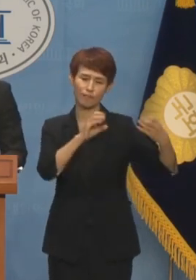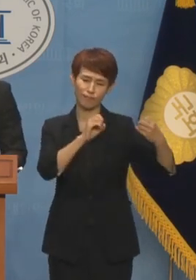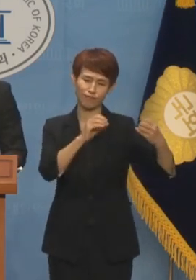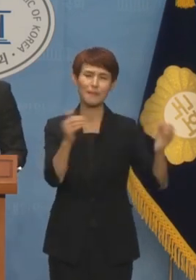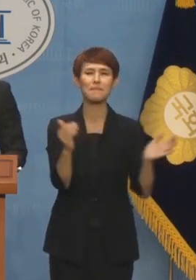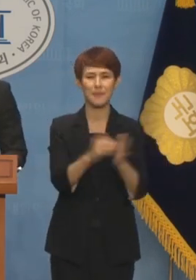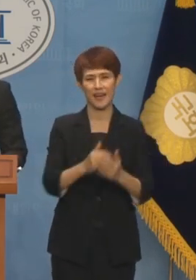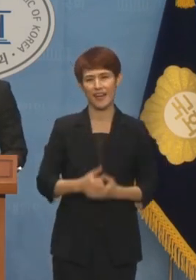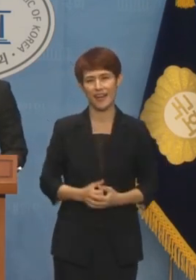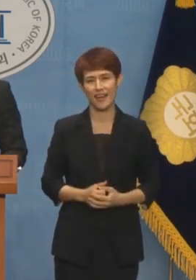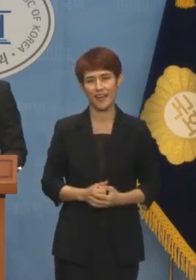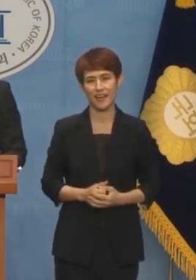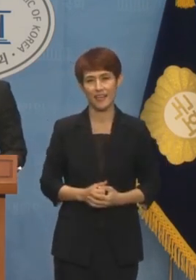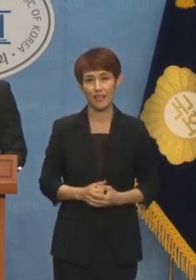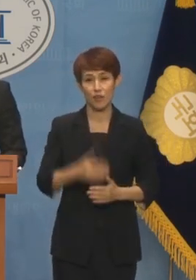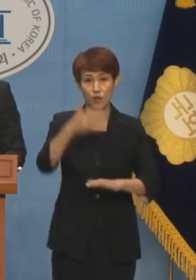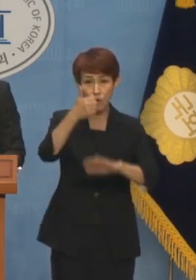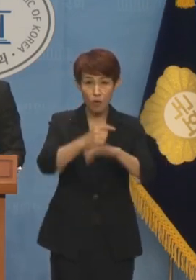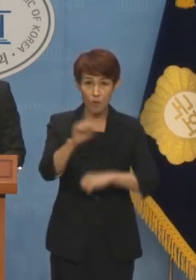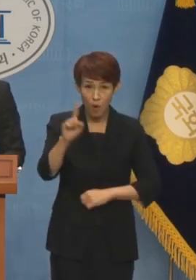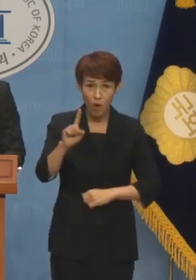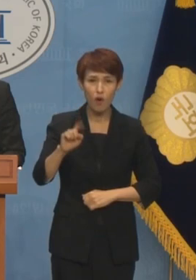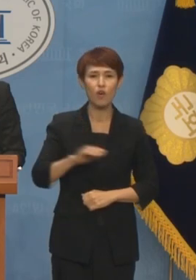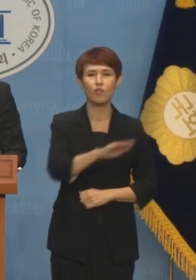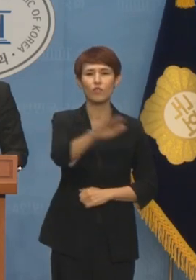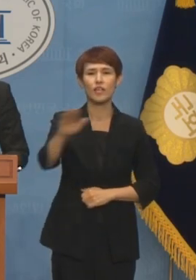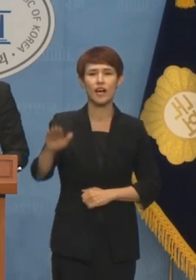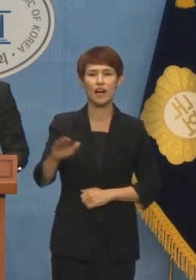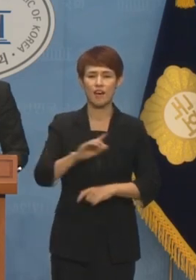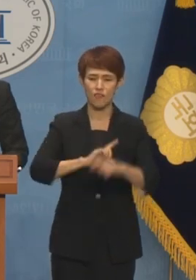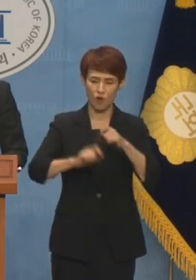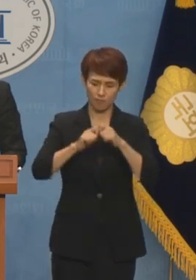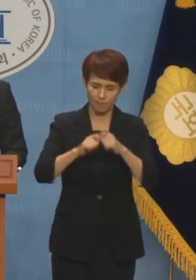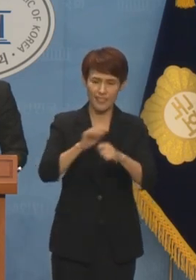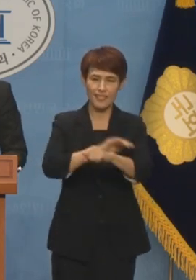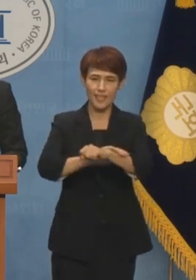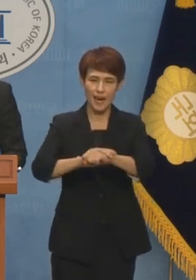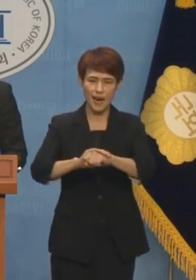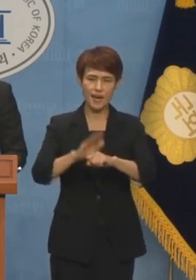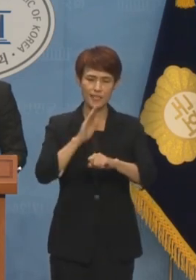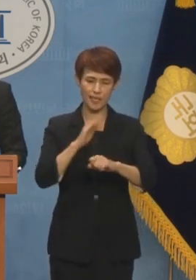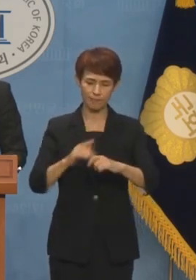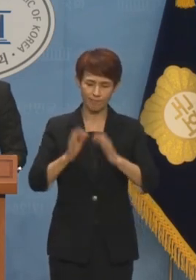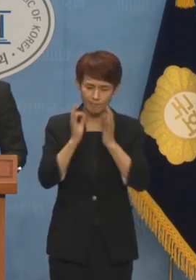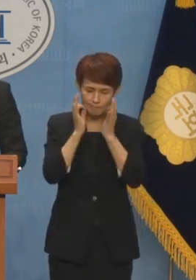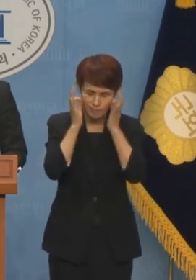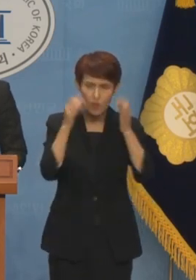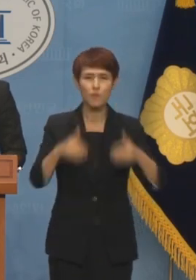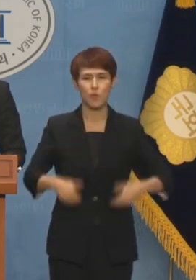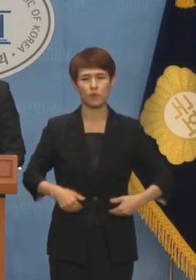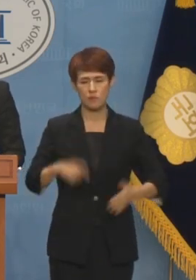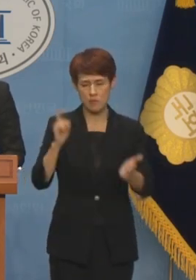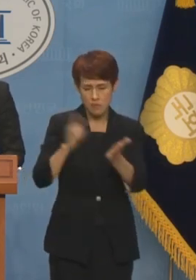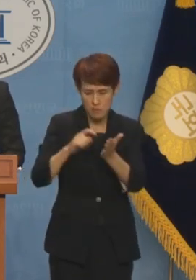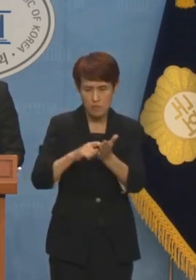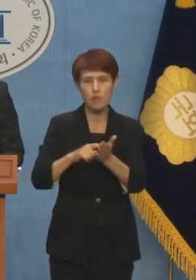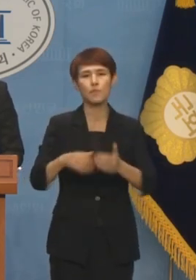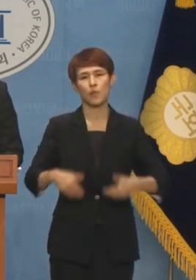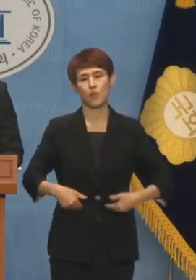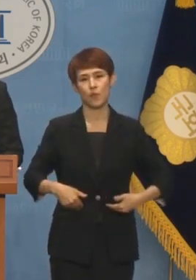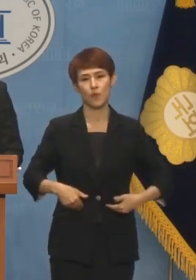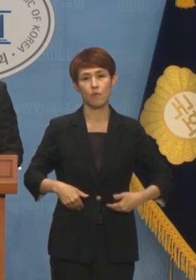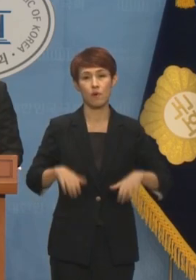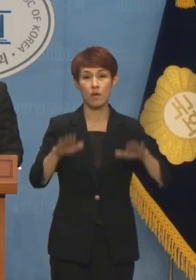나눴습니다. 결론은 우리가 더 정교하고 절박해져야 한다는 것입니다. 이번 승리의